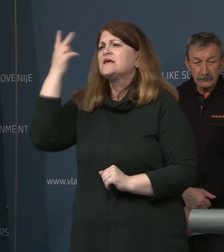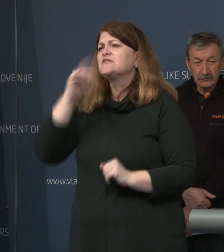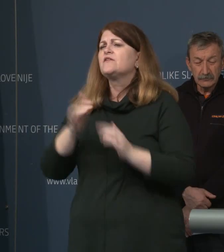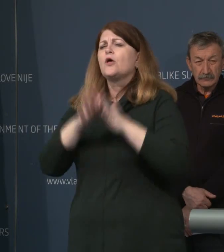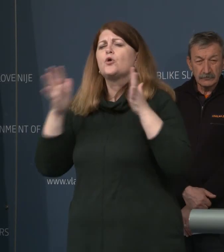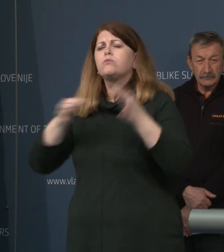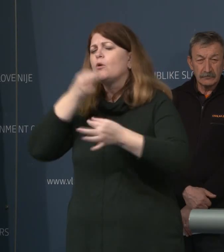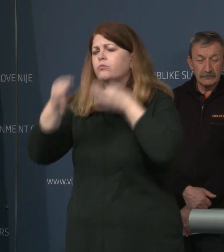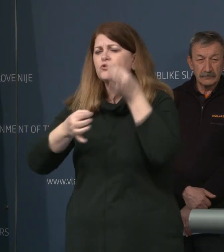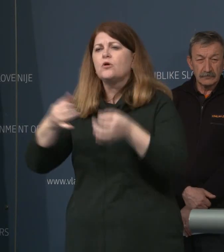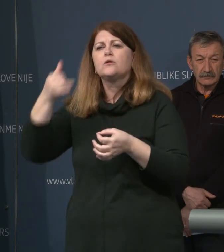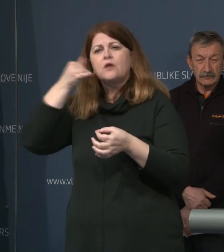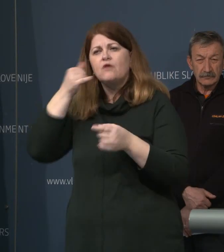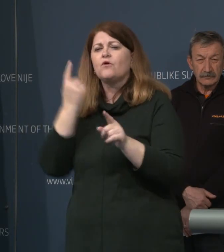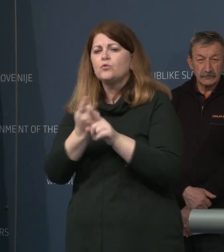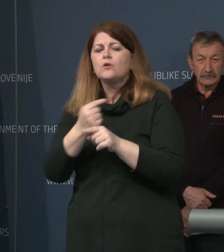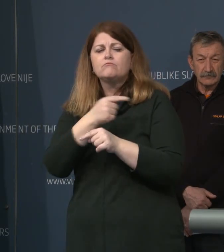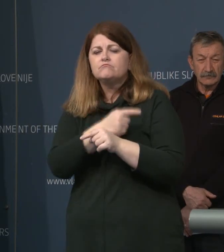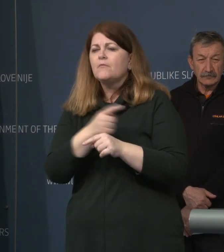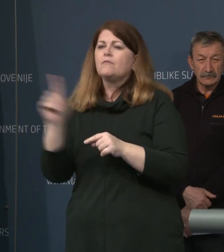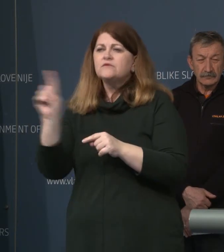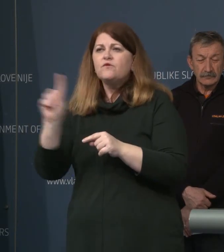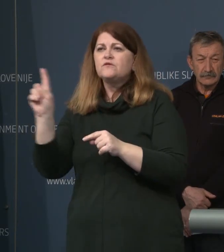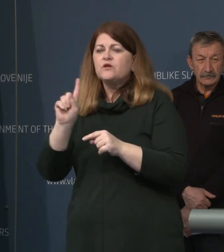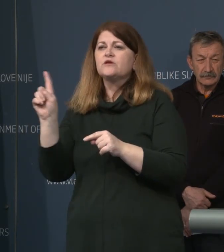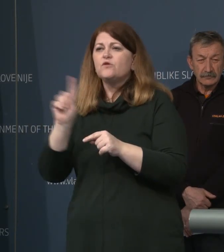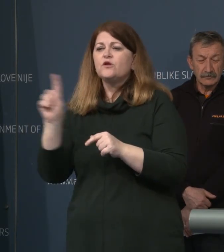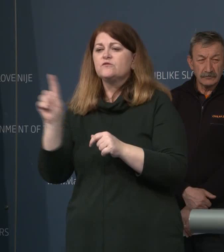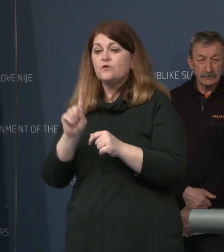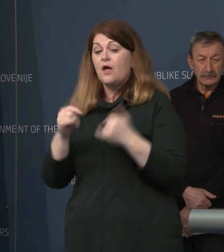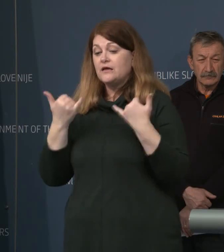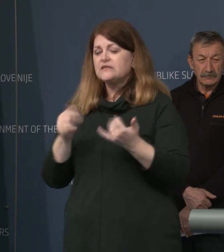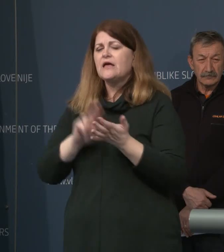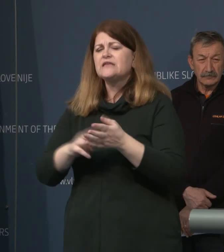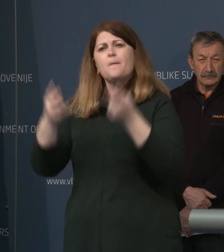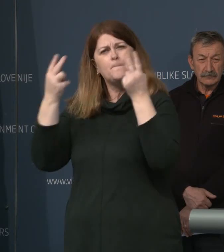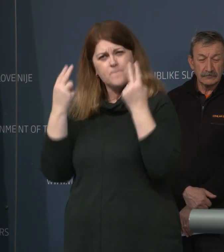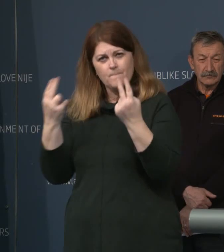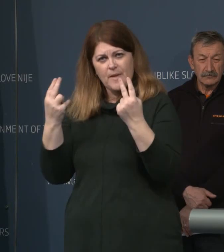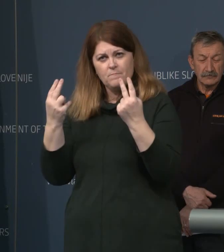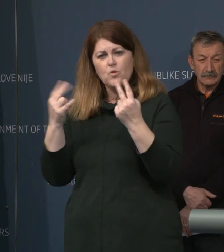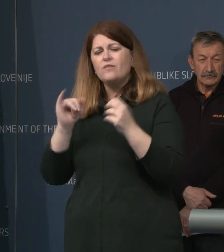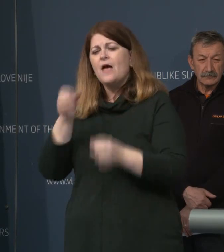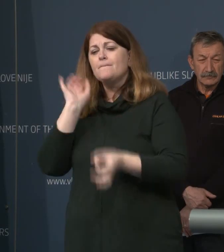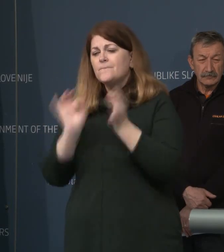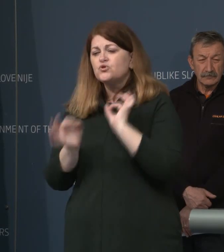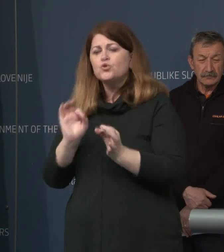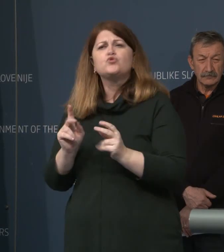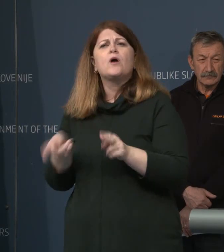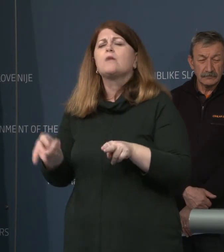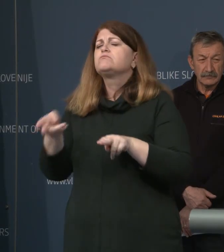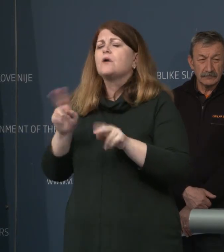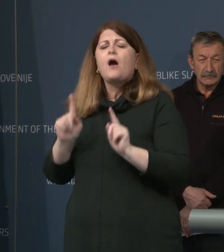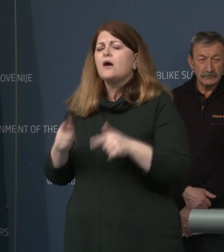ogromno vprašanj, telefoni tudi pri nas neprestano zvonijo, zdaj je res pomembno, da pač skušamo, kar se da